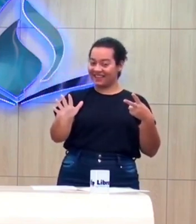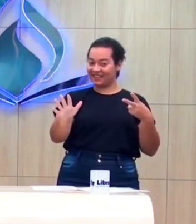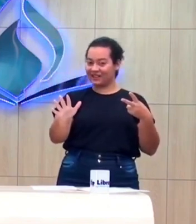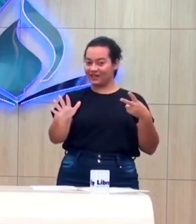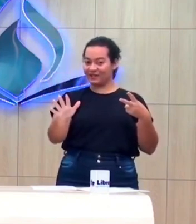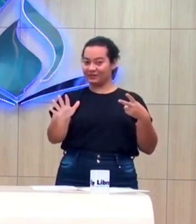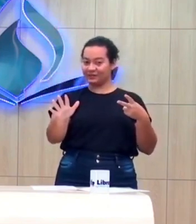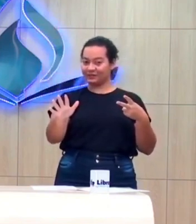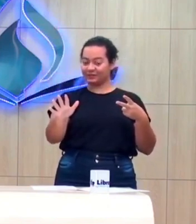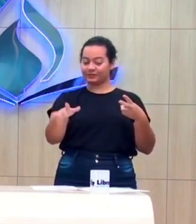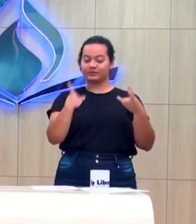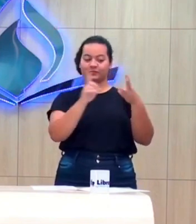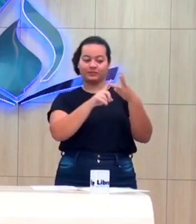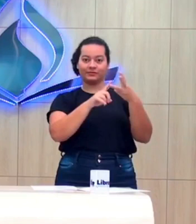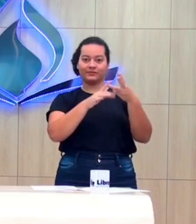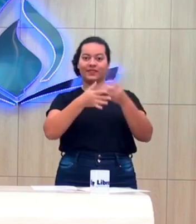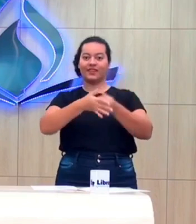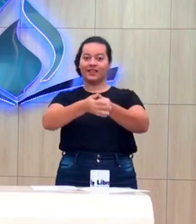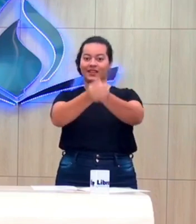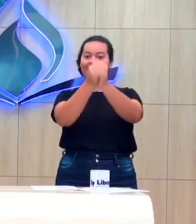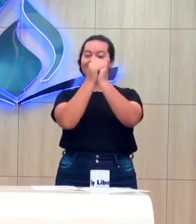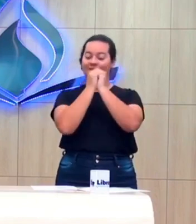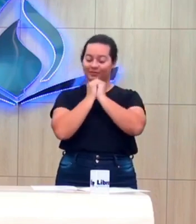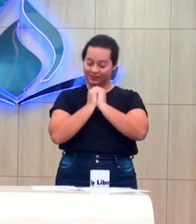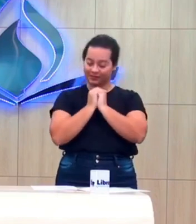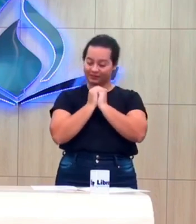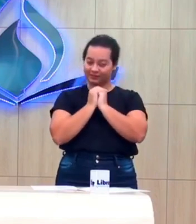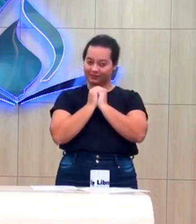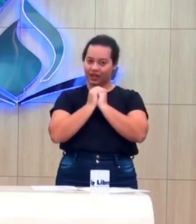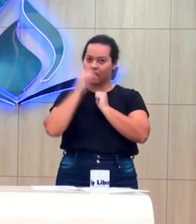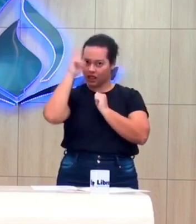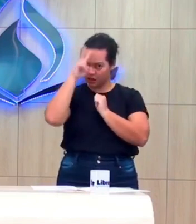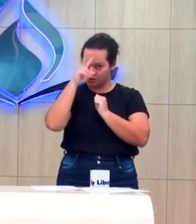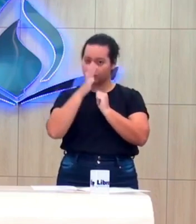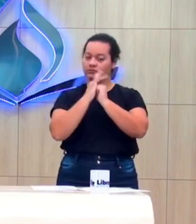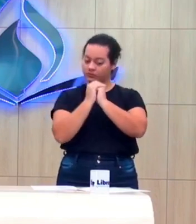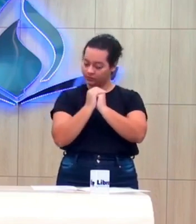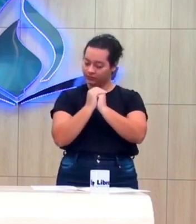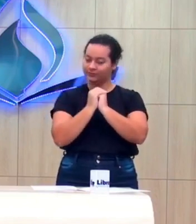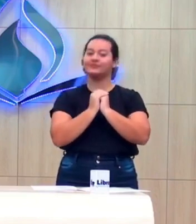Terceiro, amém, como concordância, lembram-se disso?